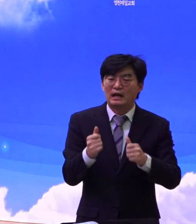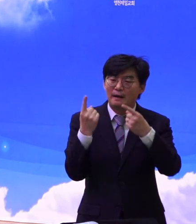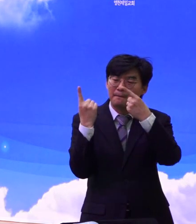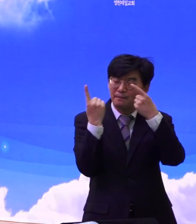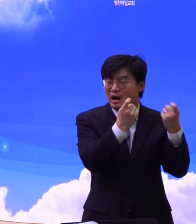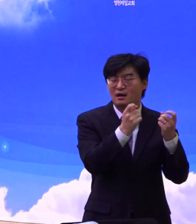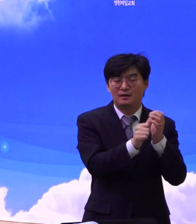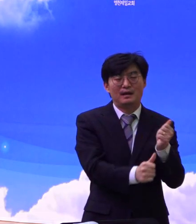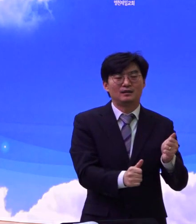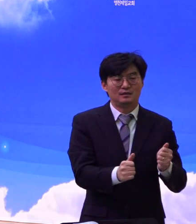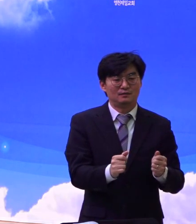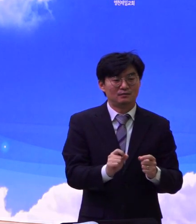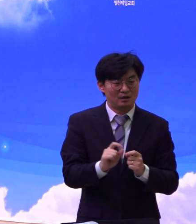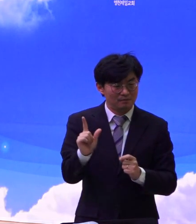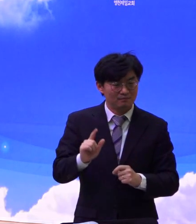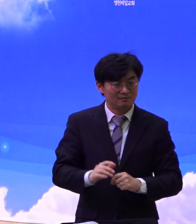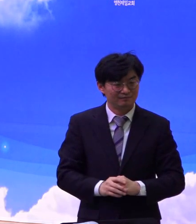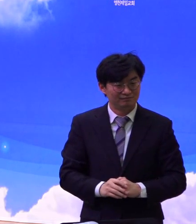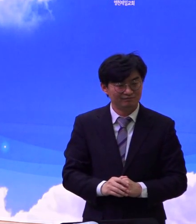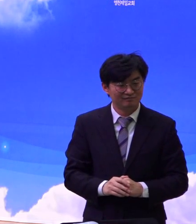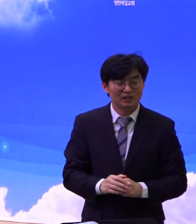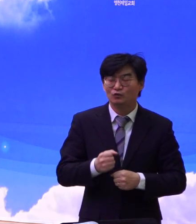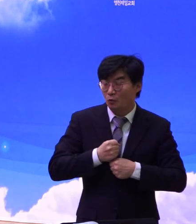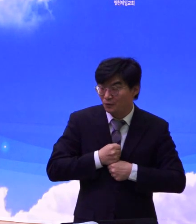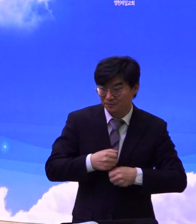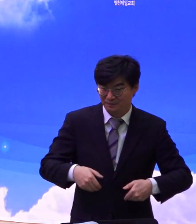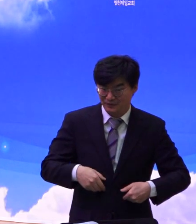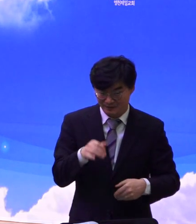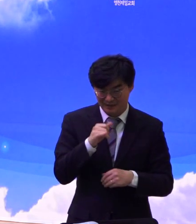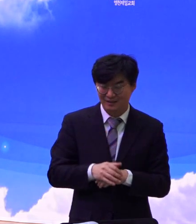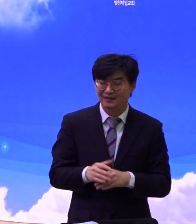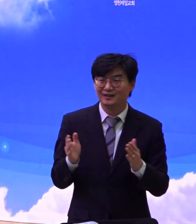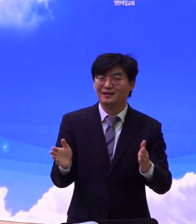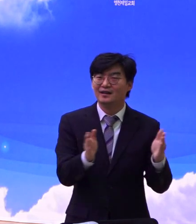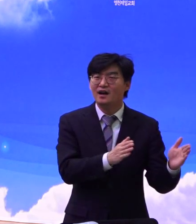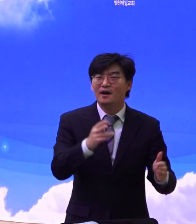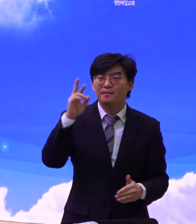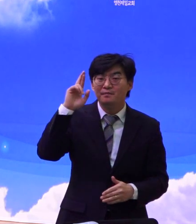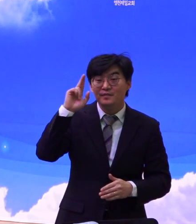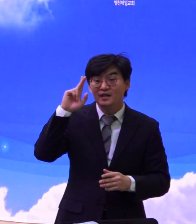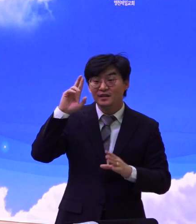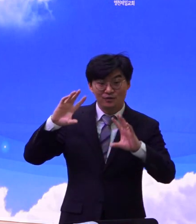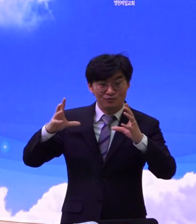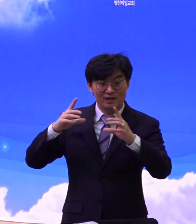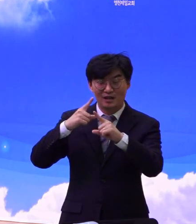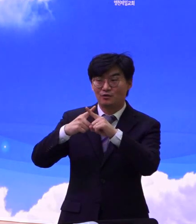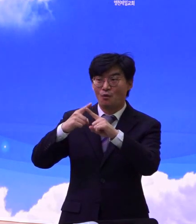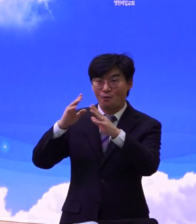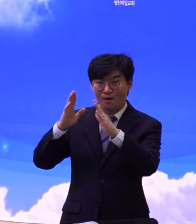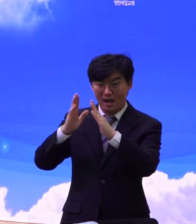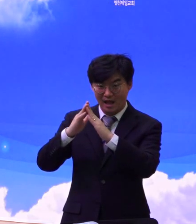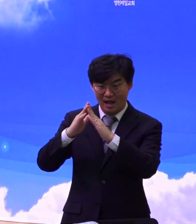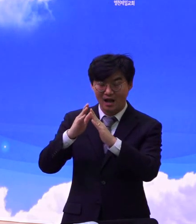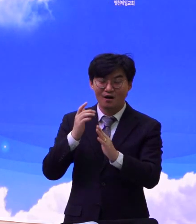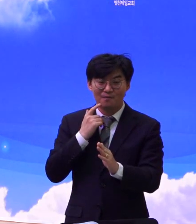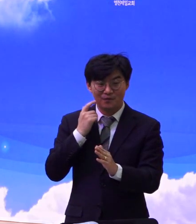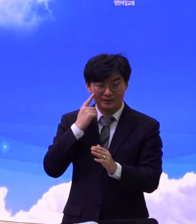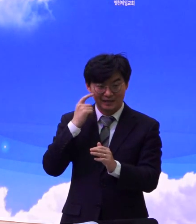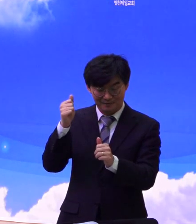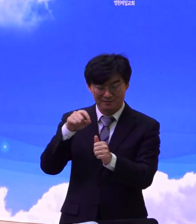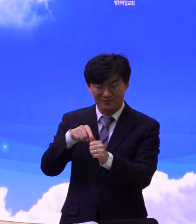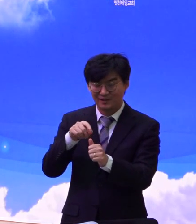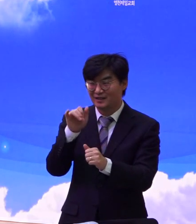여러분, 미국의 테네시 주에 크리스포인트 교회라고 하는 교회가 있는데요. 그 교회를 피트 윌슨 목사님이 목회하고